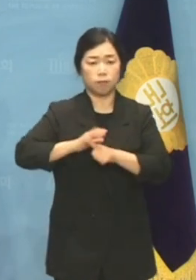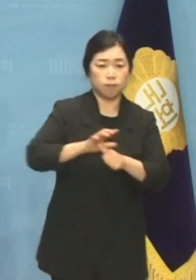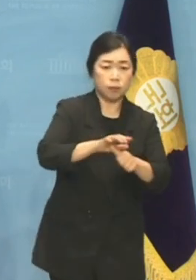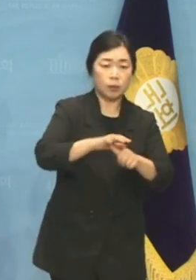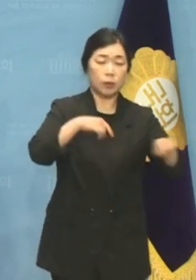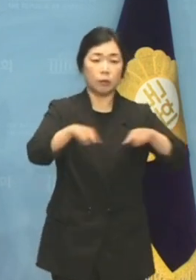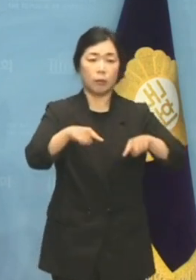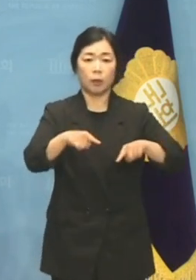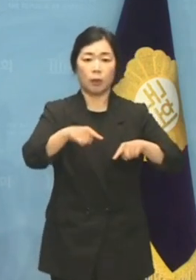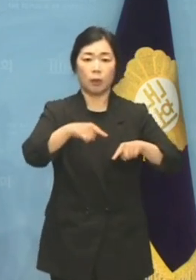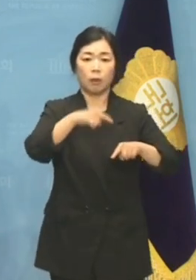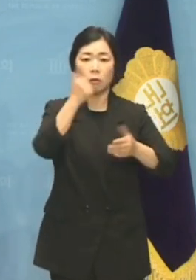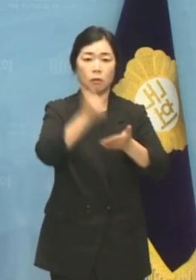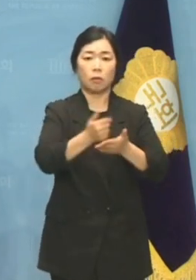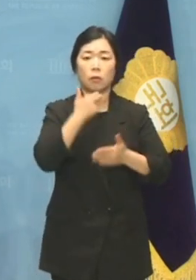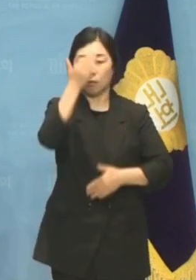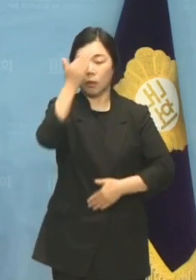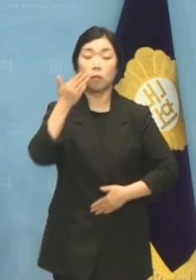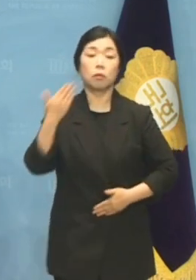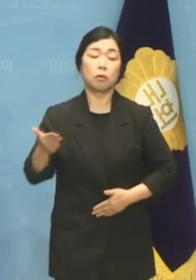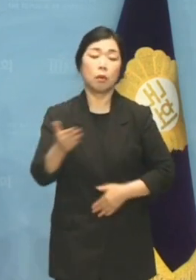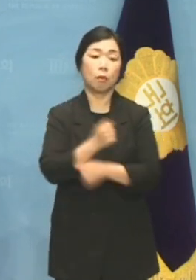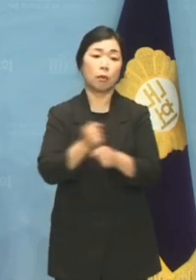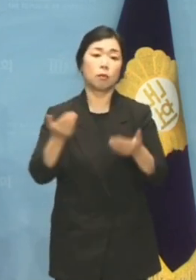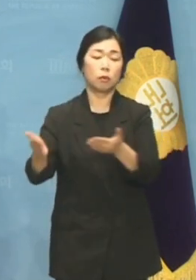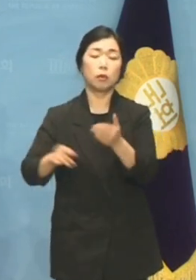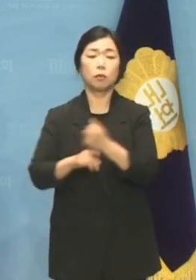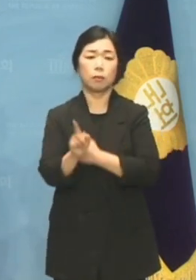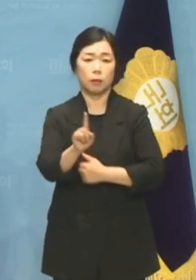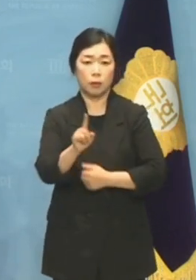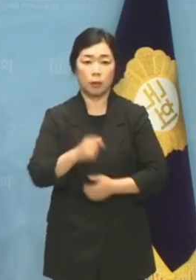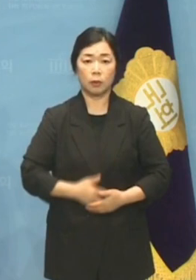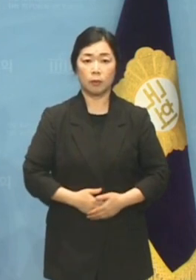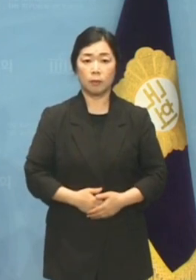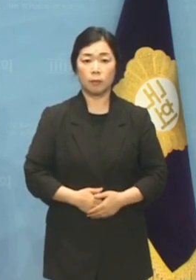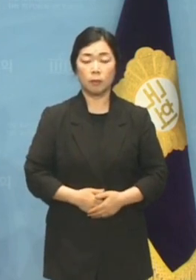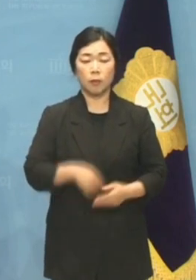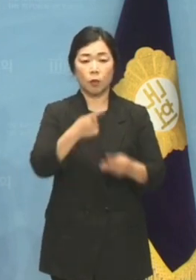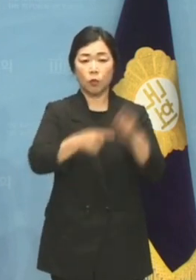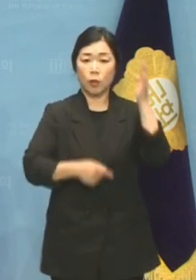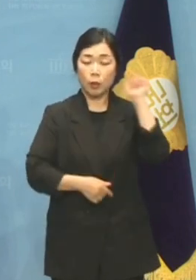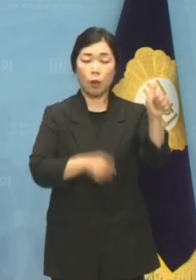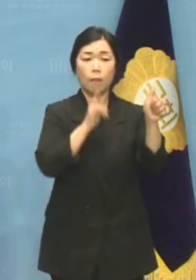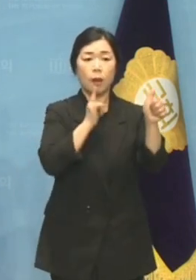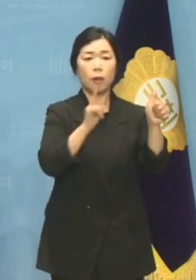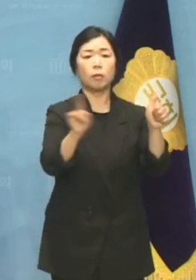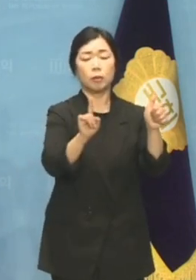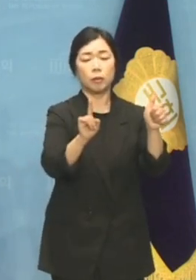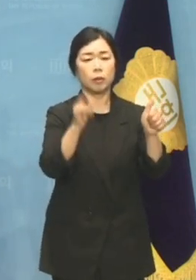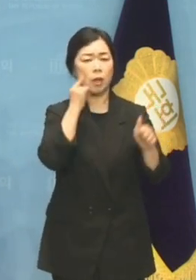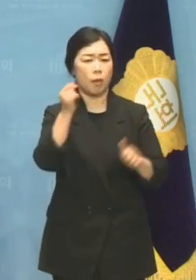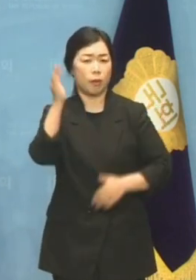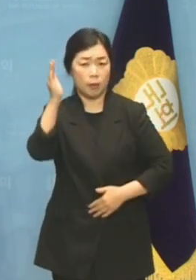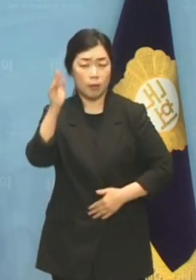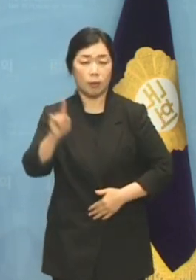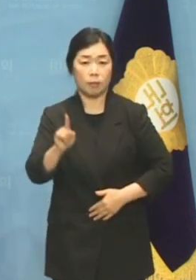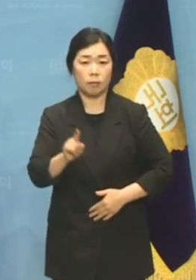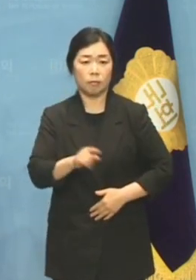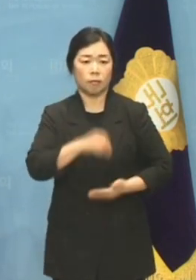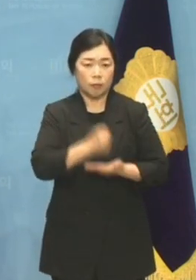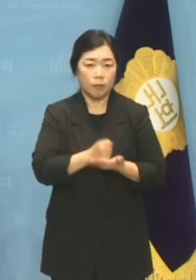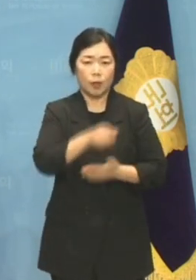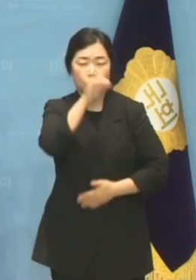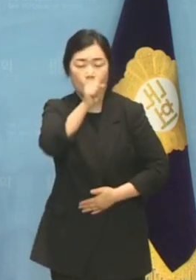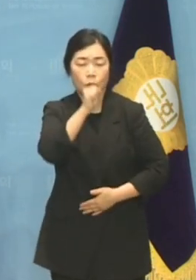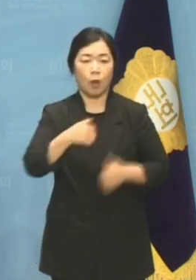식민지배에 면죄부를 주는 것입니까? 이번 윤석열 대통령의 발언에 대해 일본 언론들은 일제히 적절했다며